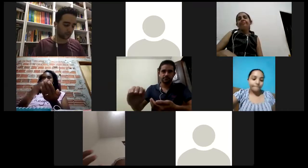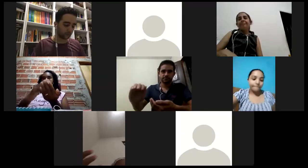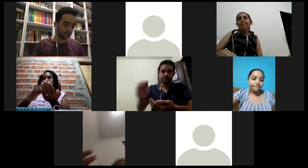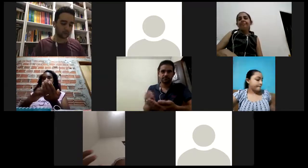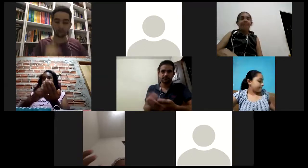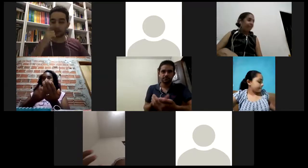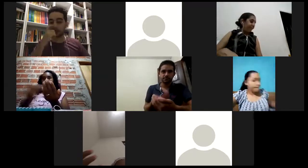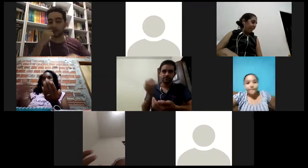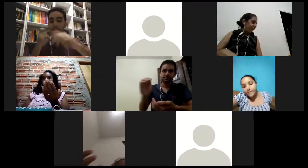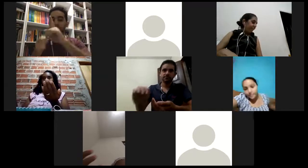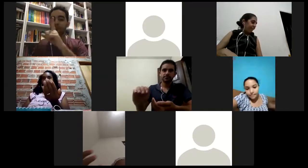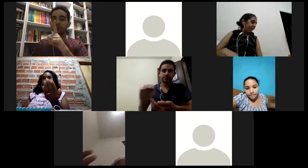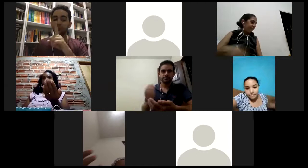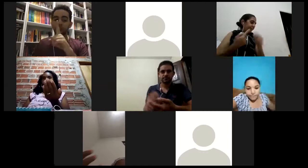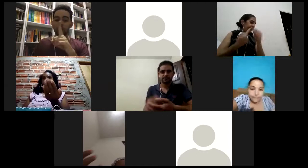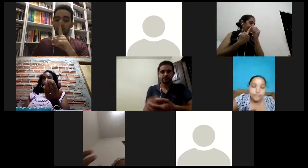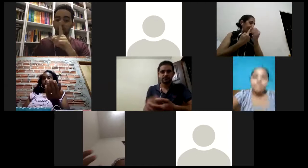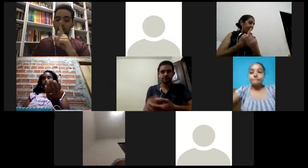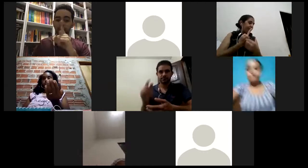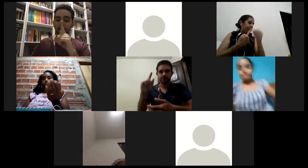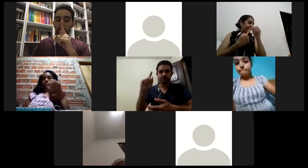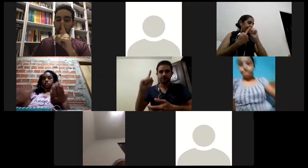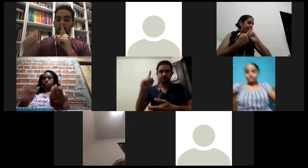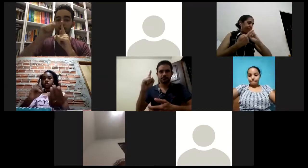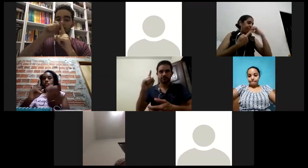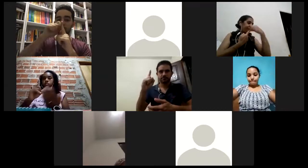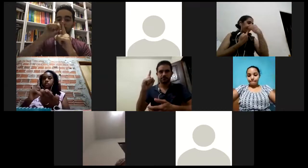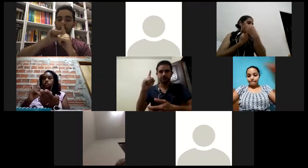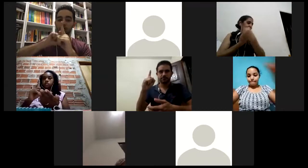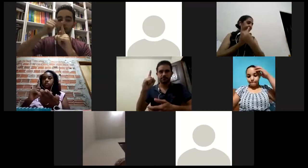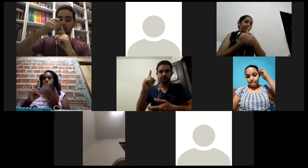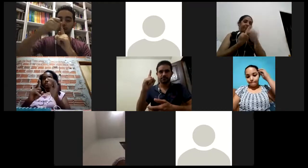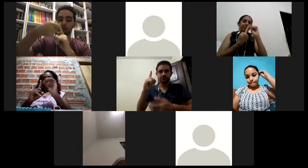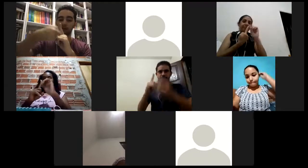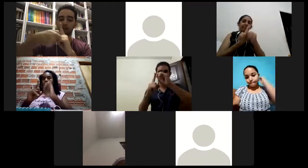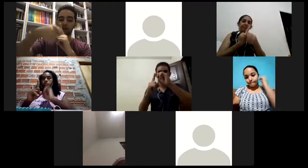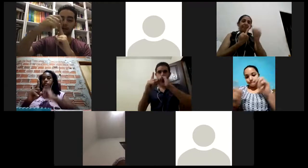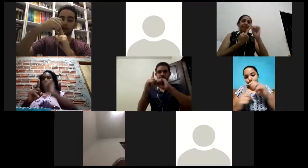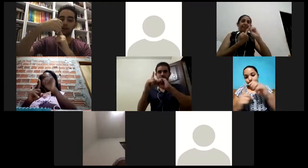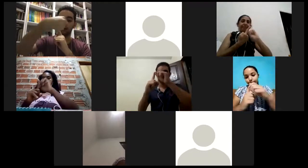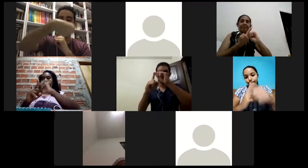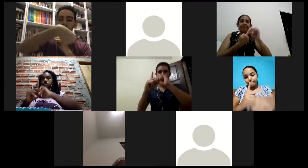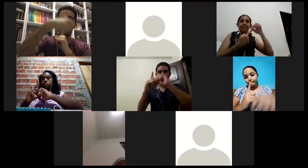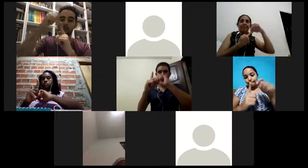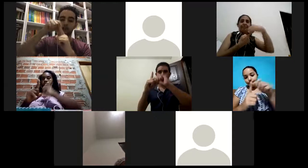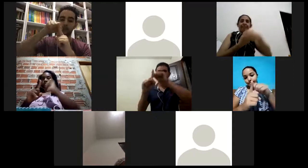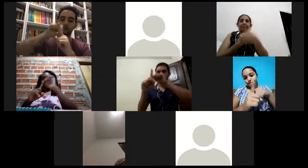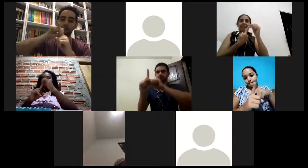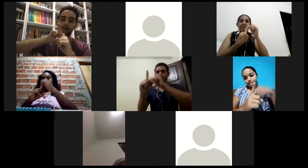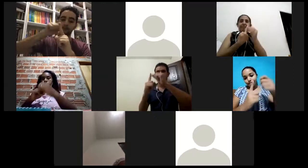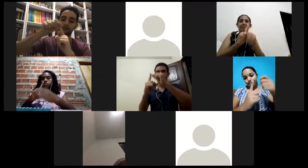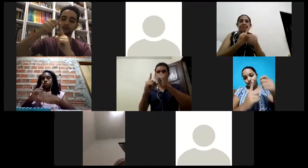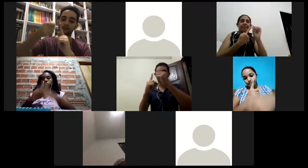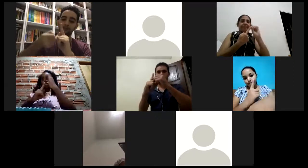Abacate. Banana, indicador levantado, e eu vou descascar a banana.